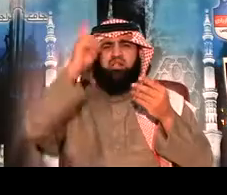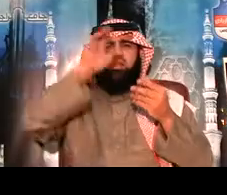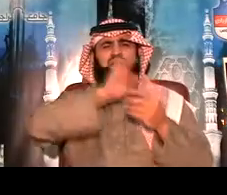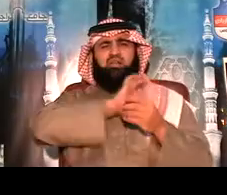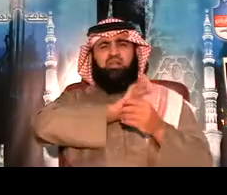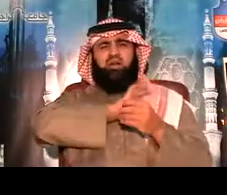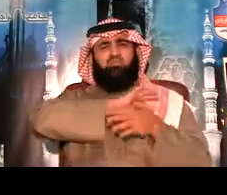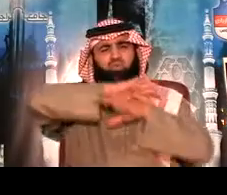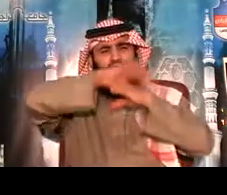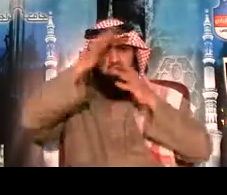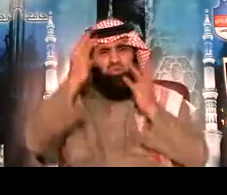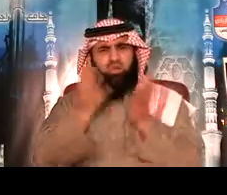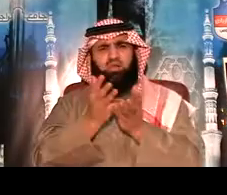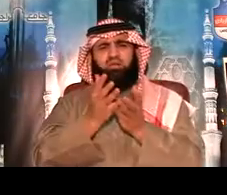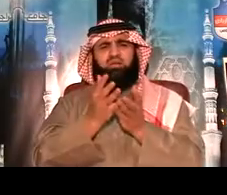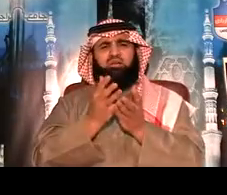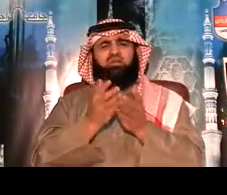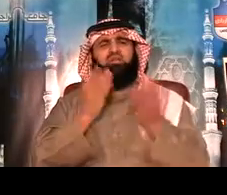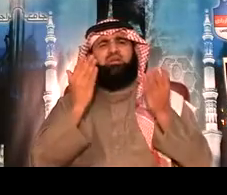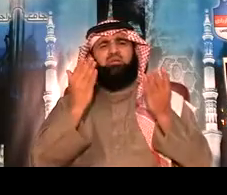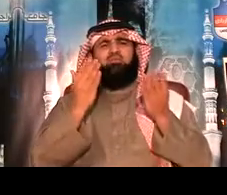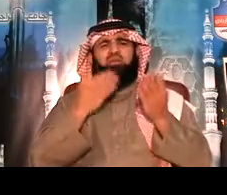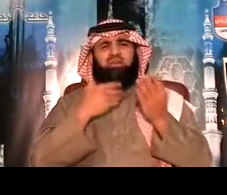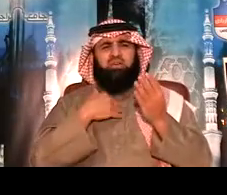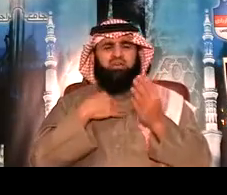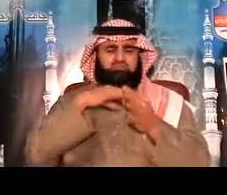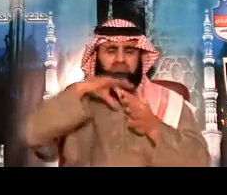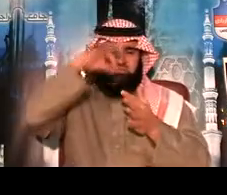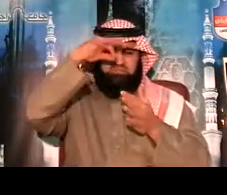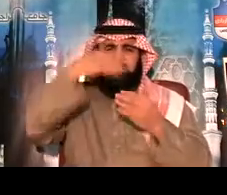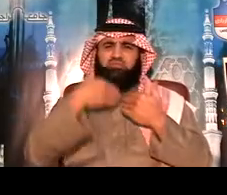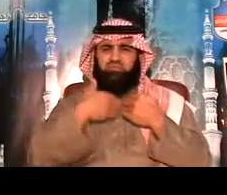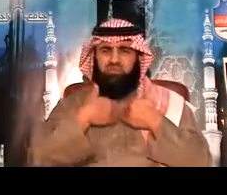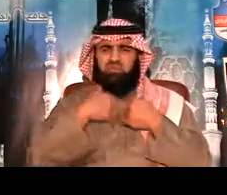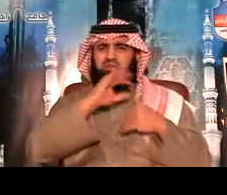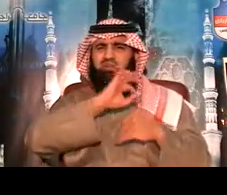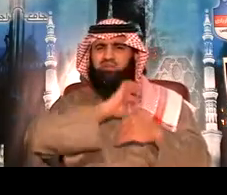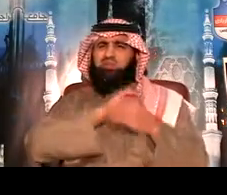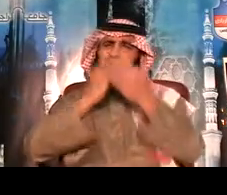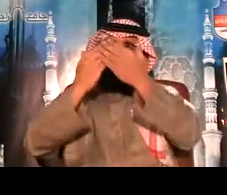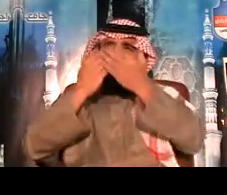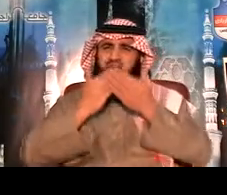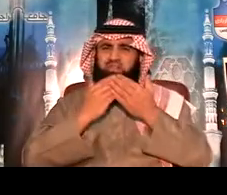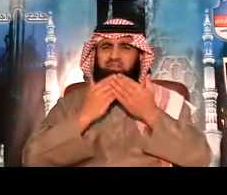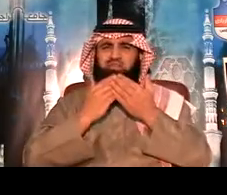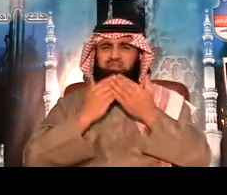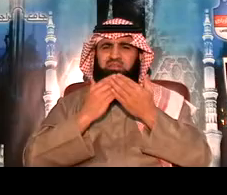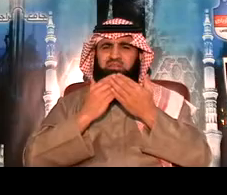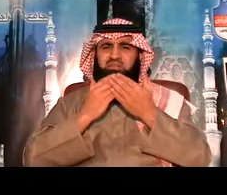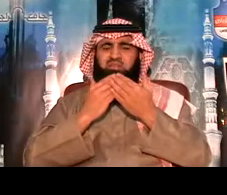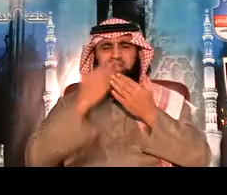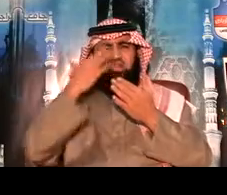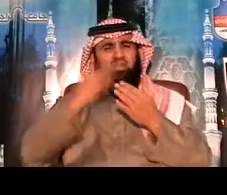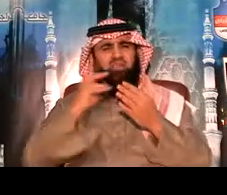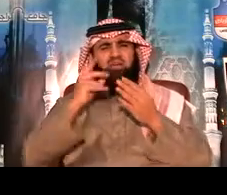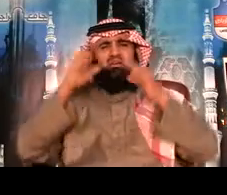وسعت كل شيء. اللهم إنا شيء من خلقك فلا تحجب عنا فضلك بذنوبنا. اللهم